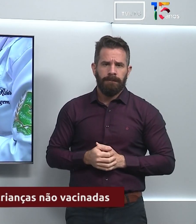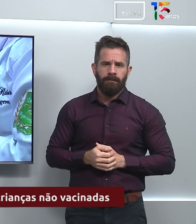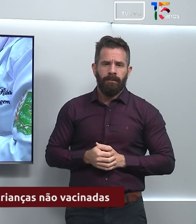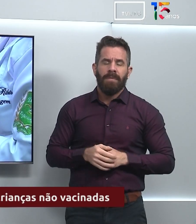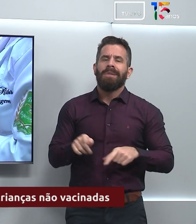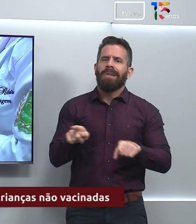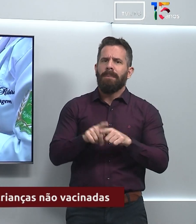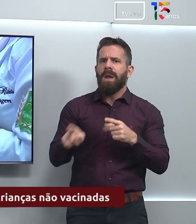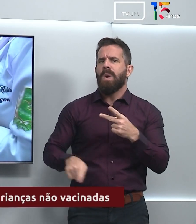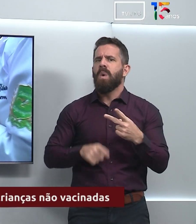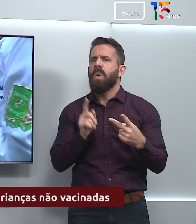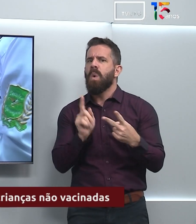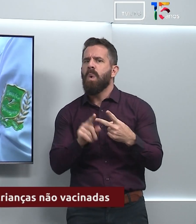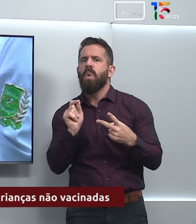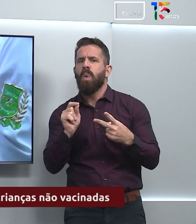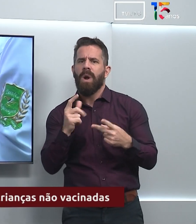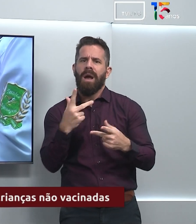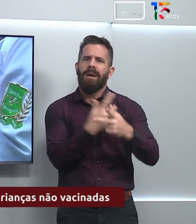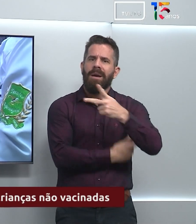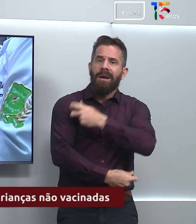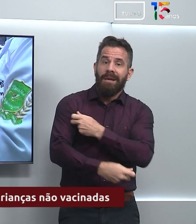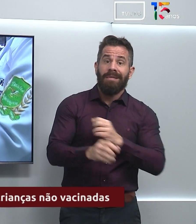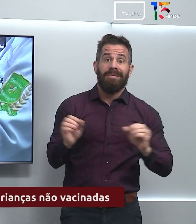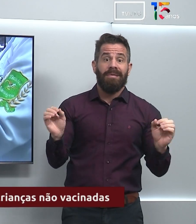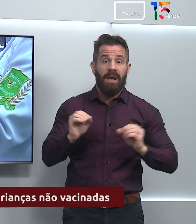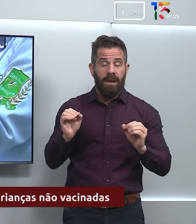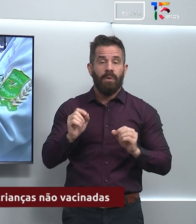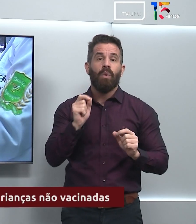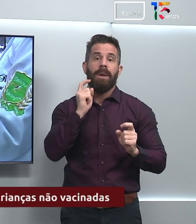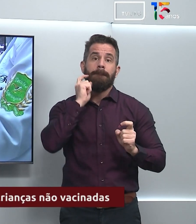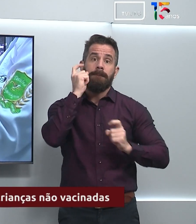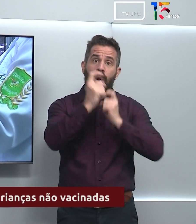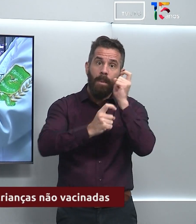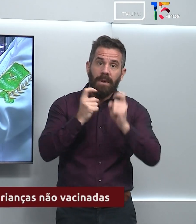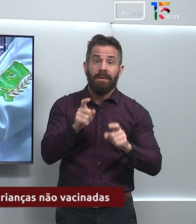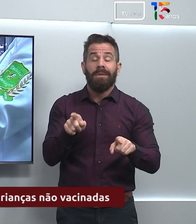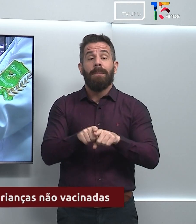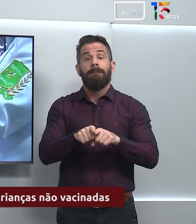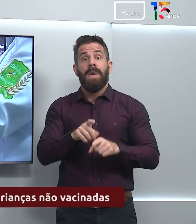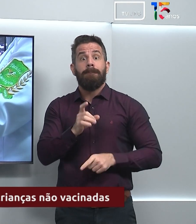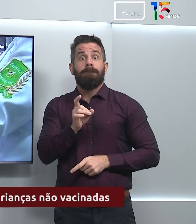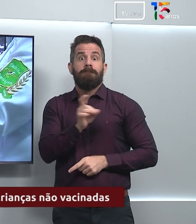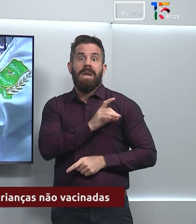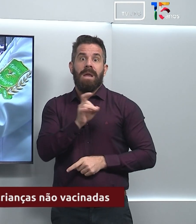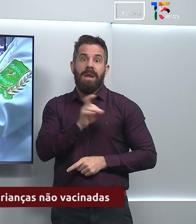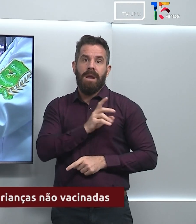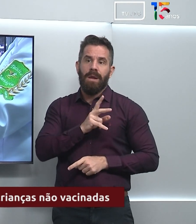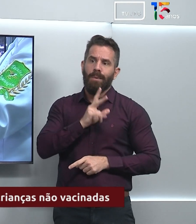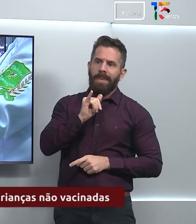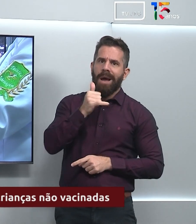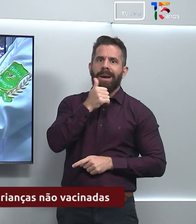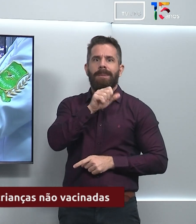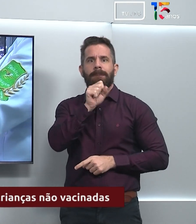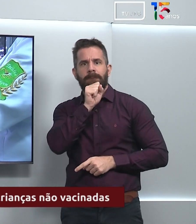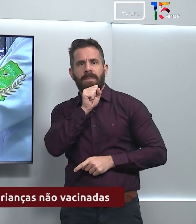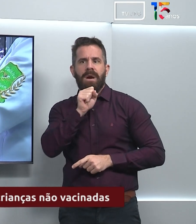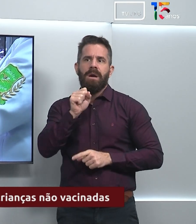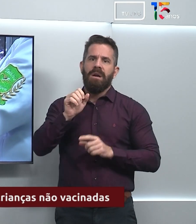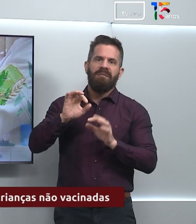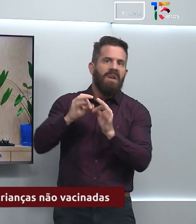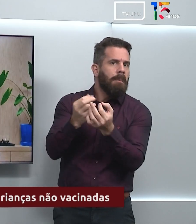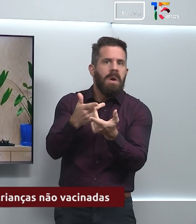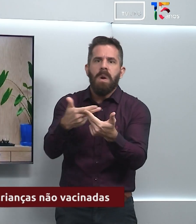imunização são a preocupação e o medo por parte dos responsáveis com possíveis efeitos